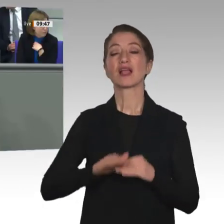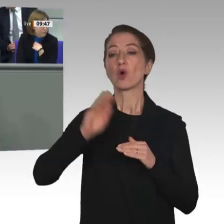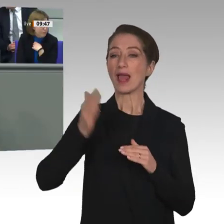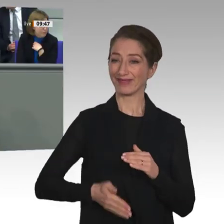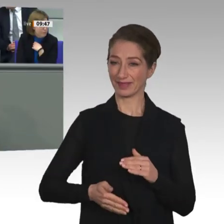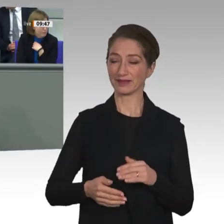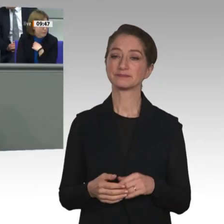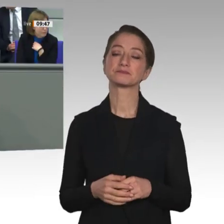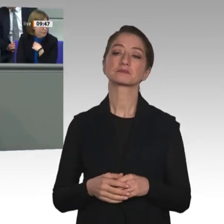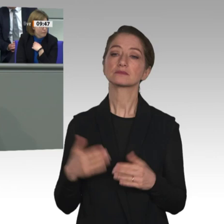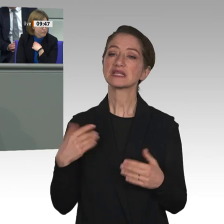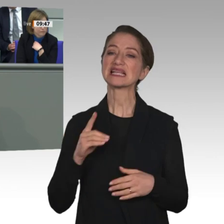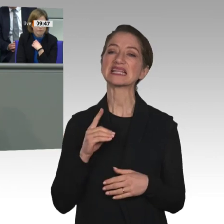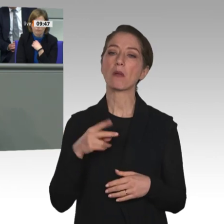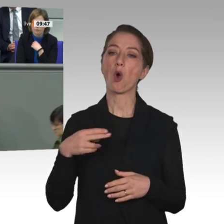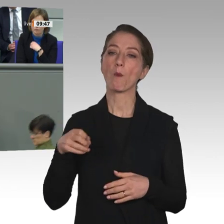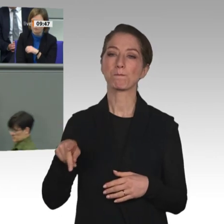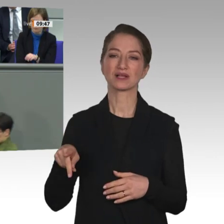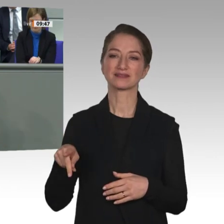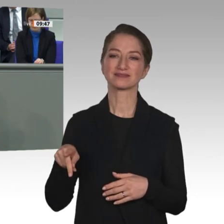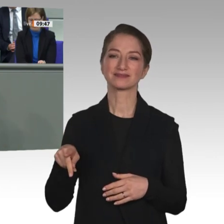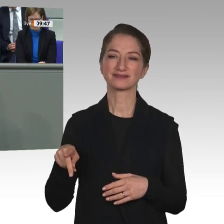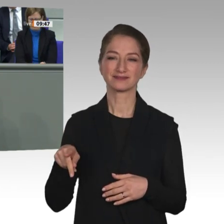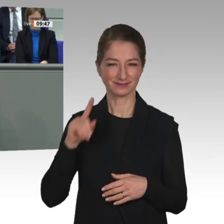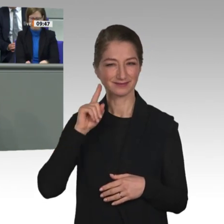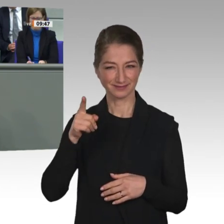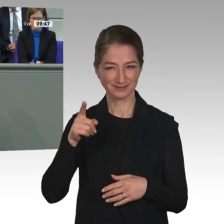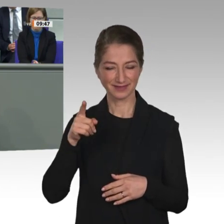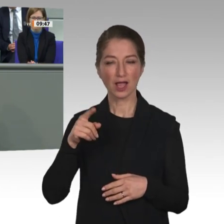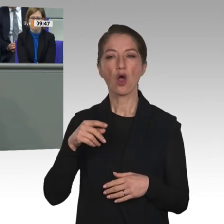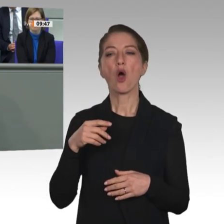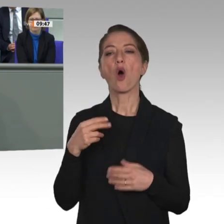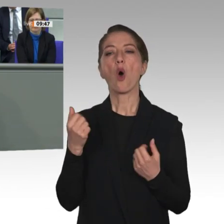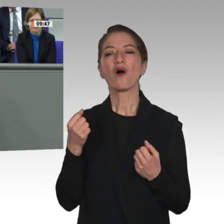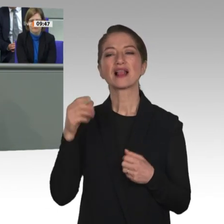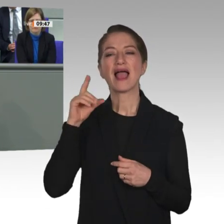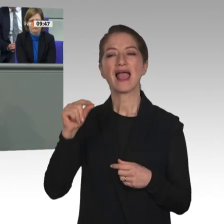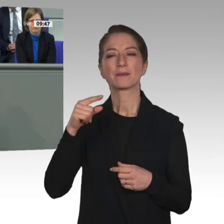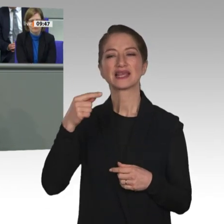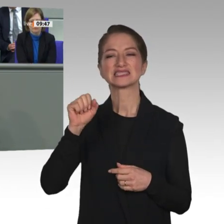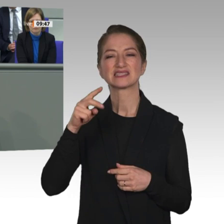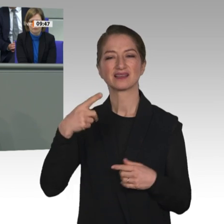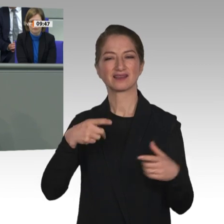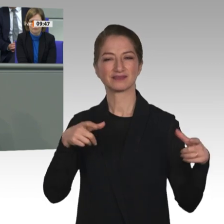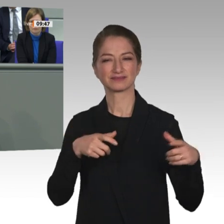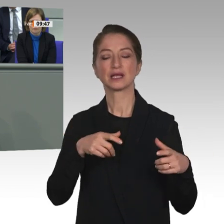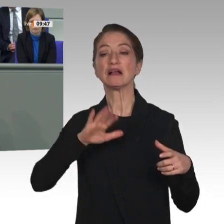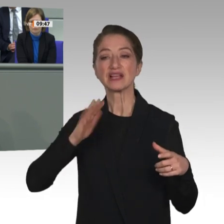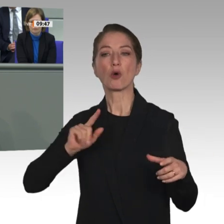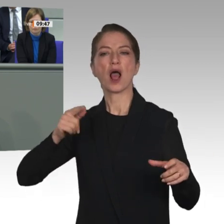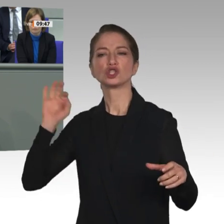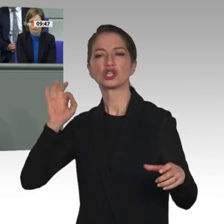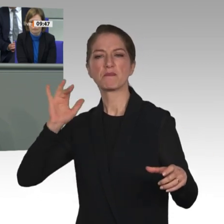Am Wochenende wurde Dietmar Hopp, bekanntermaßen Mäzen der TSG Hoffenheim, wieder einmal abscheulich